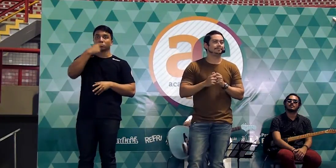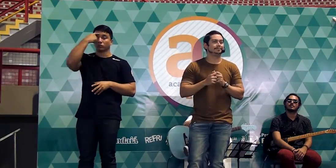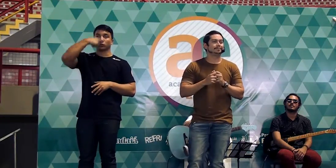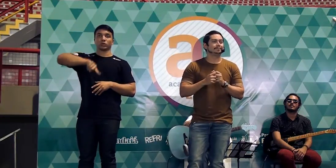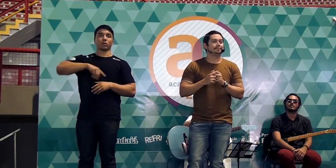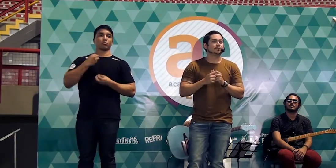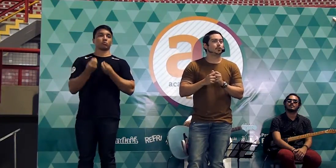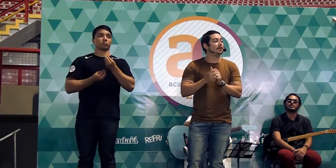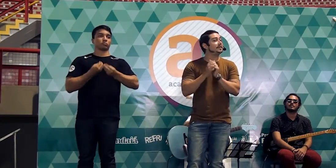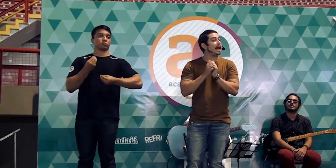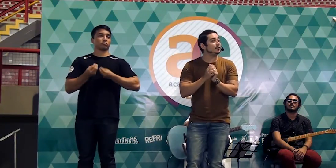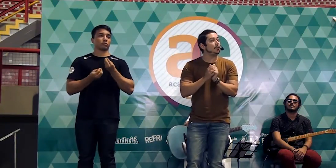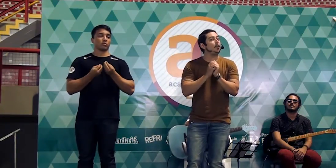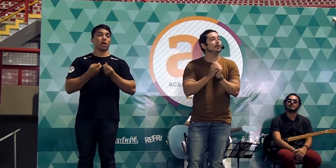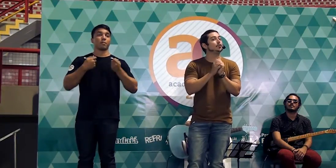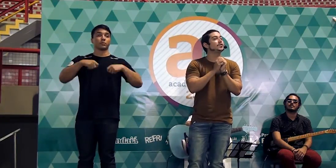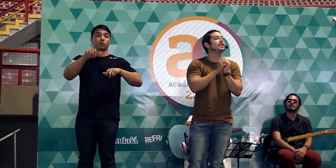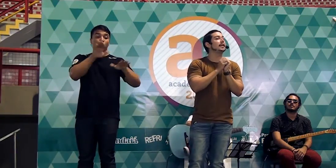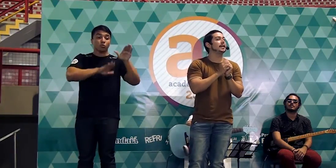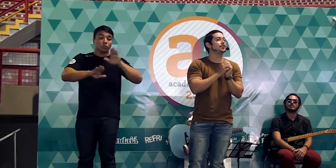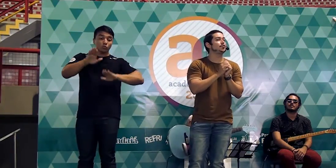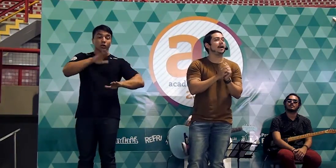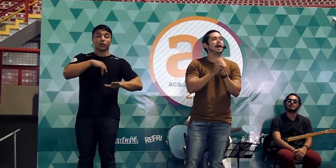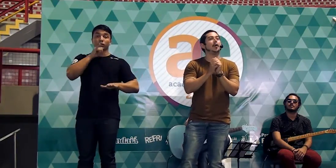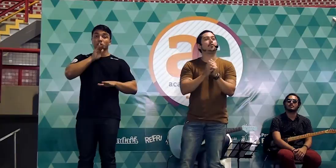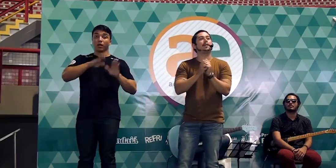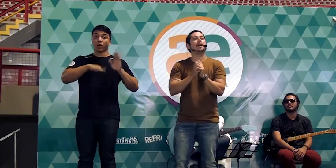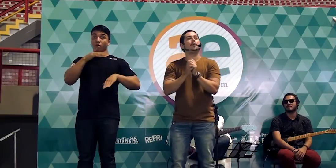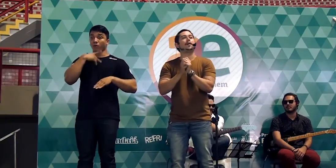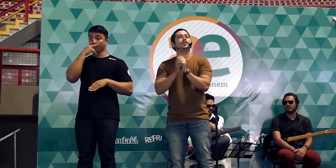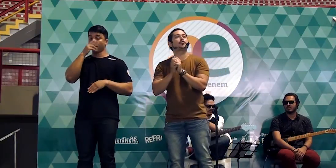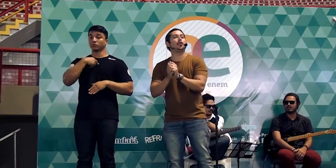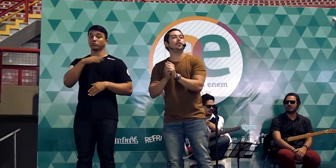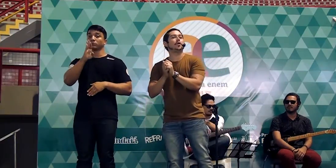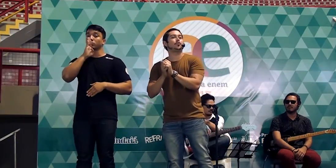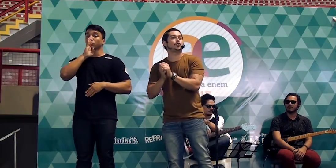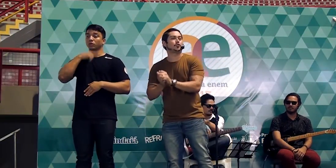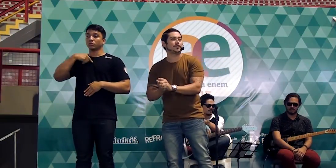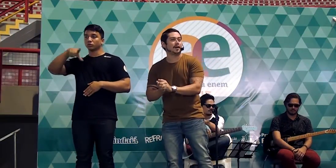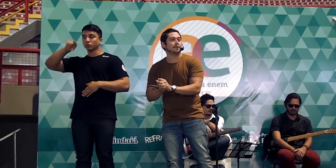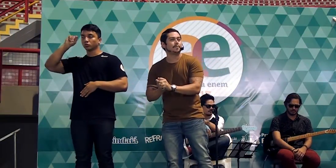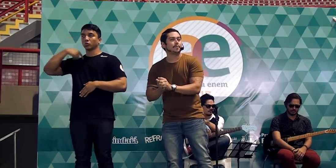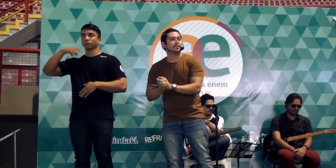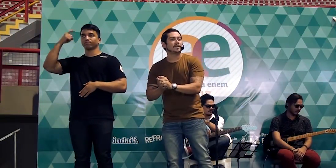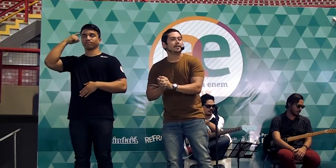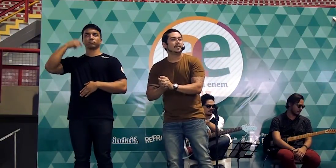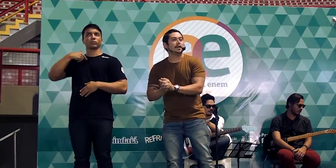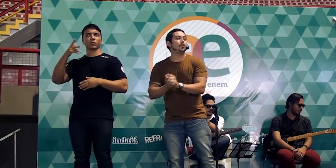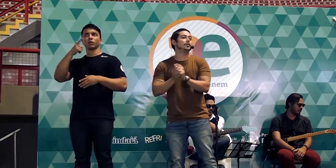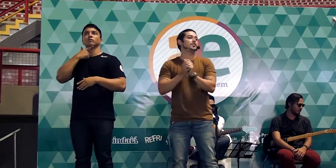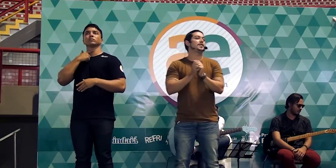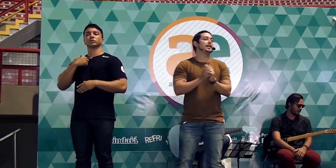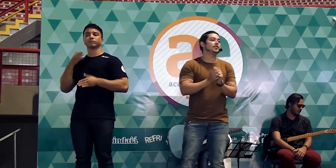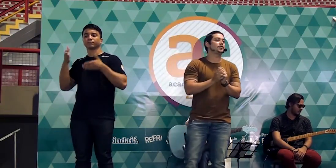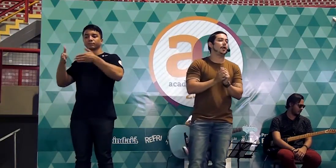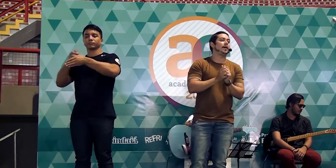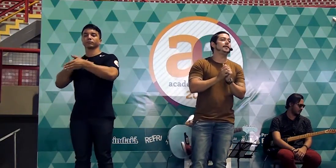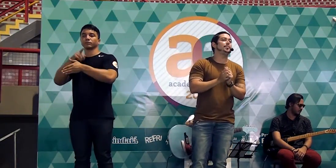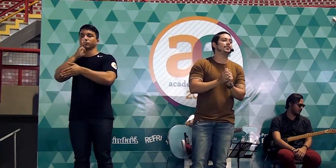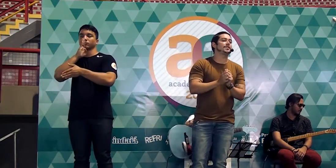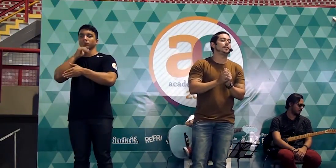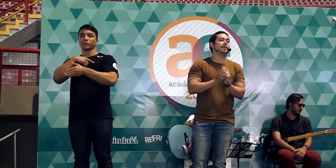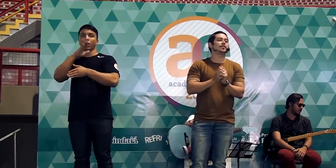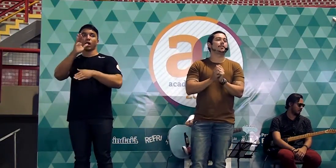mais. Cuidado quando o silêncio é algo que é uma escolha, uma construção, e quando o silêncio